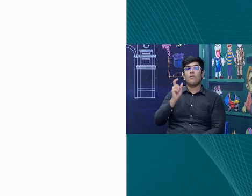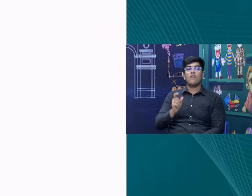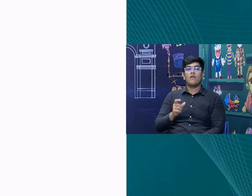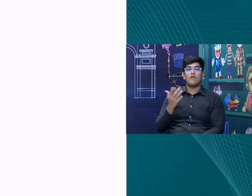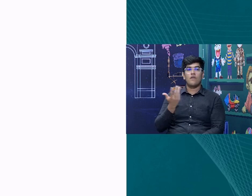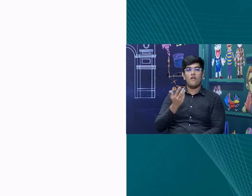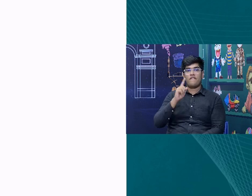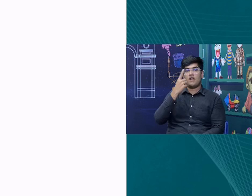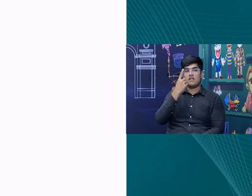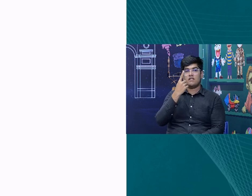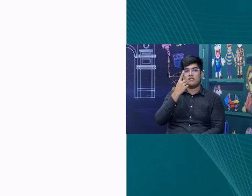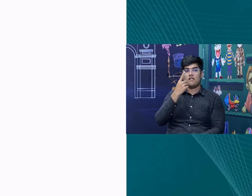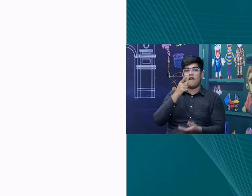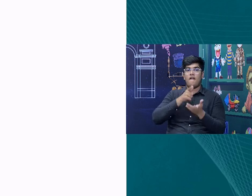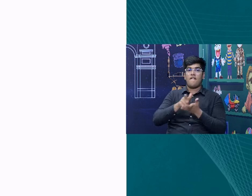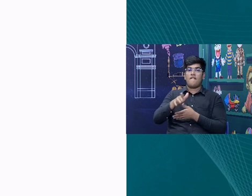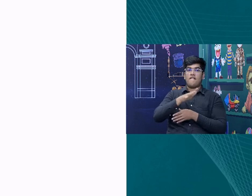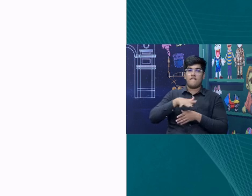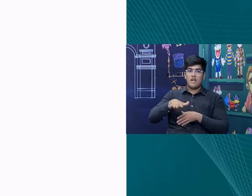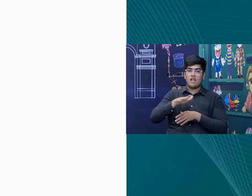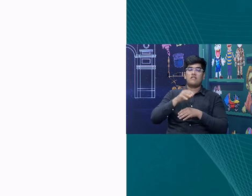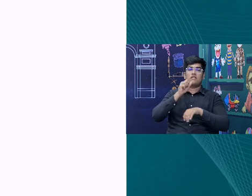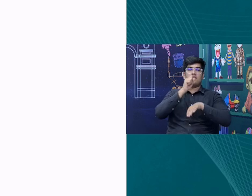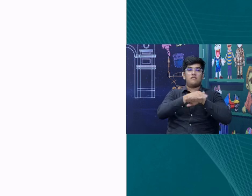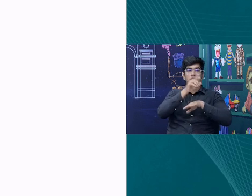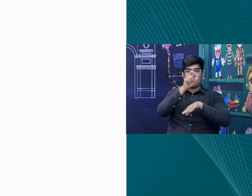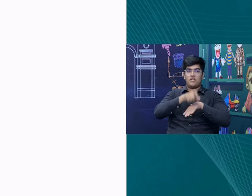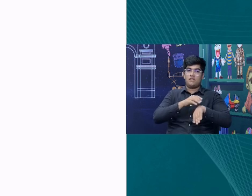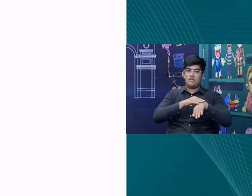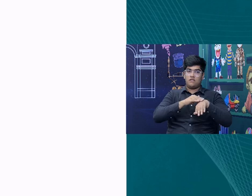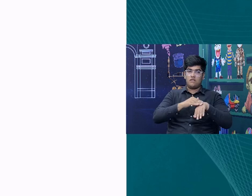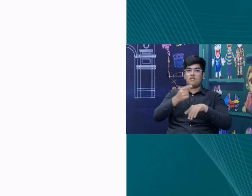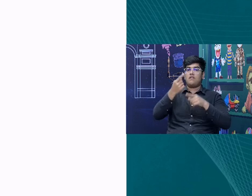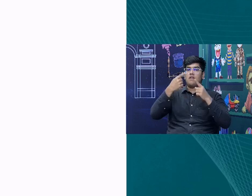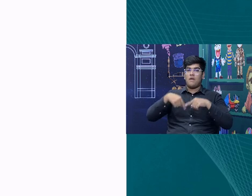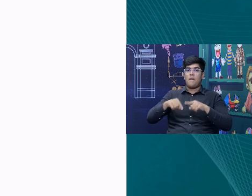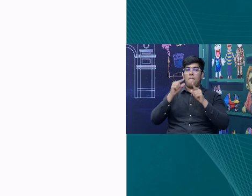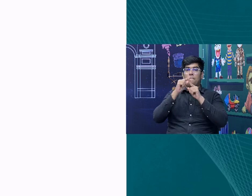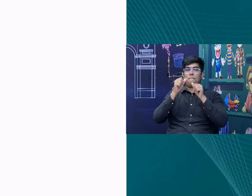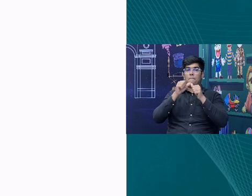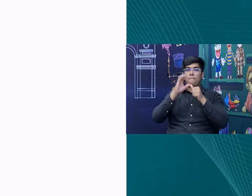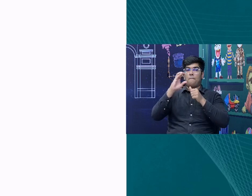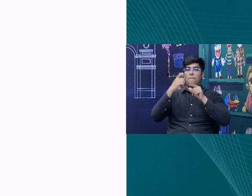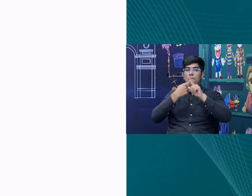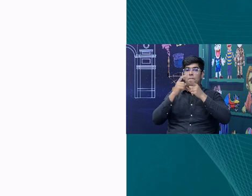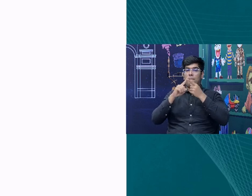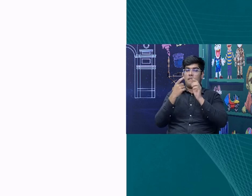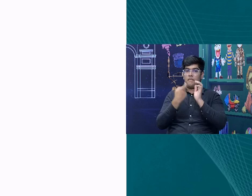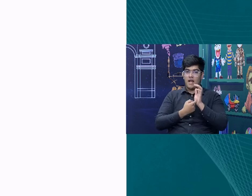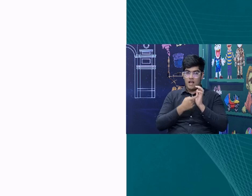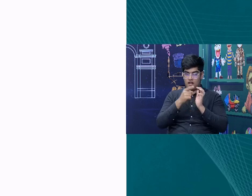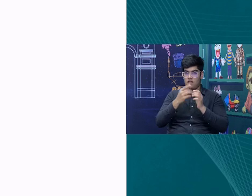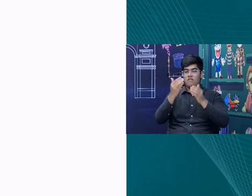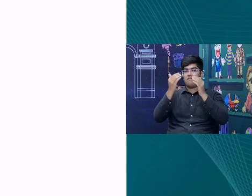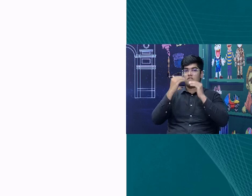सेवक, पैकर, पोस्ट कार्ड जी